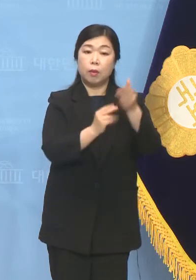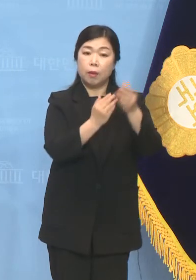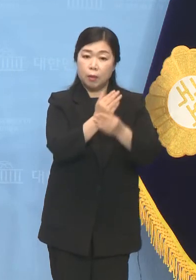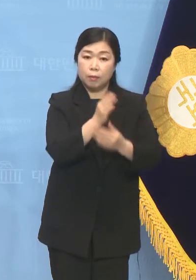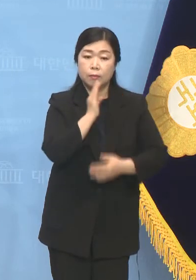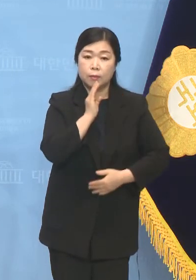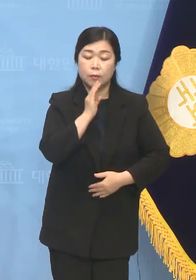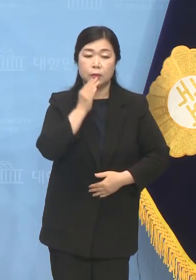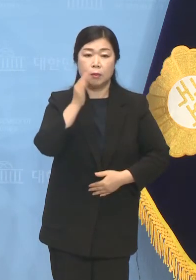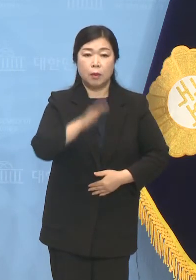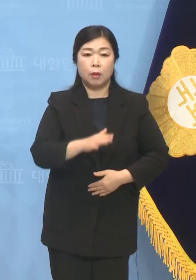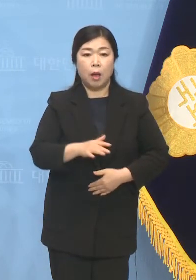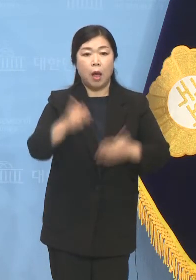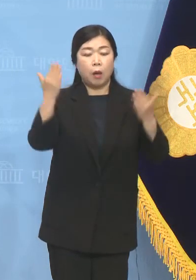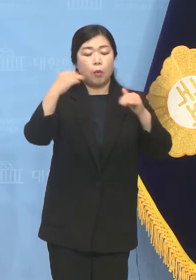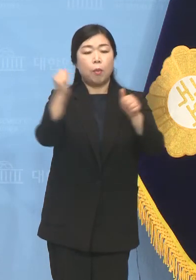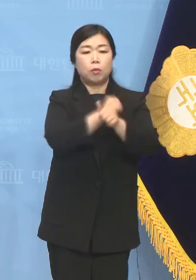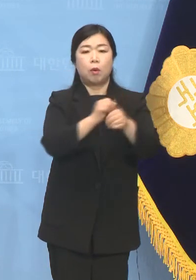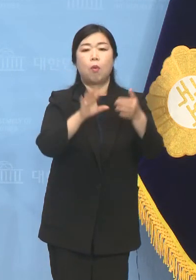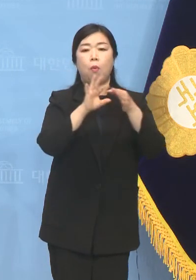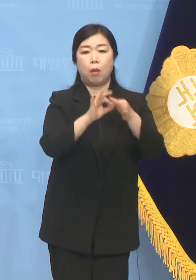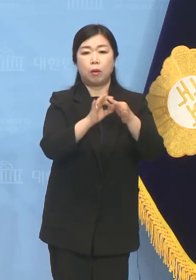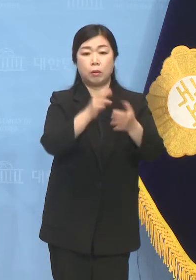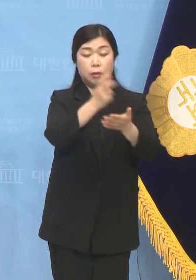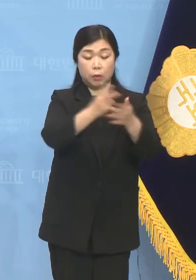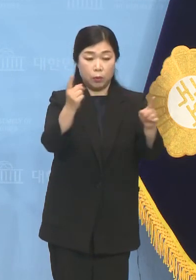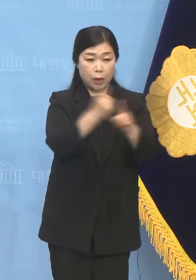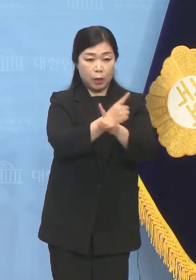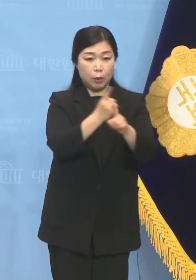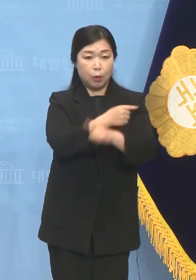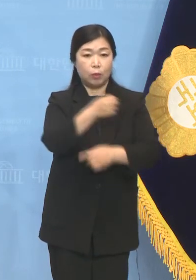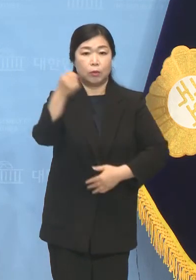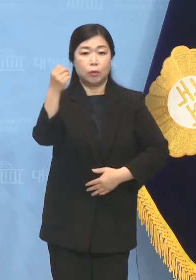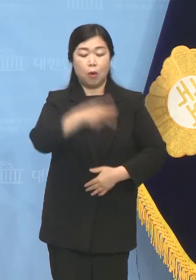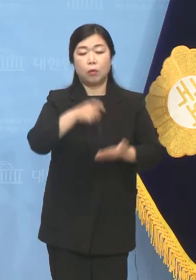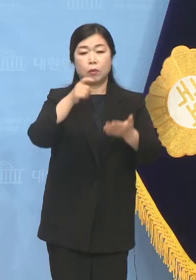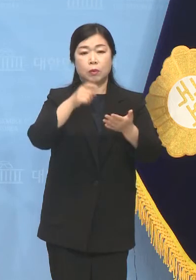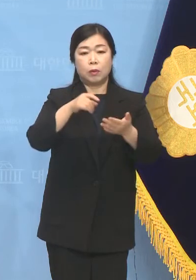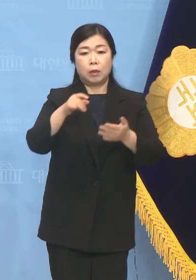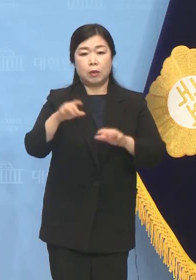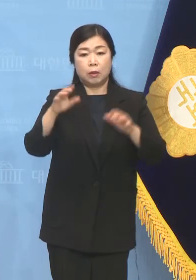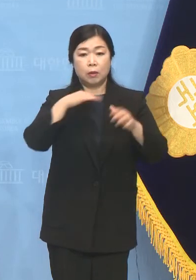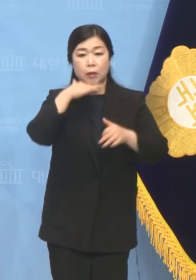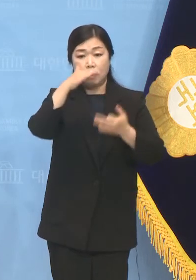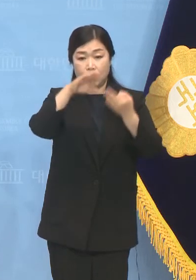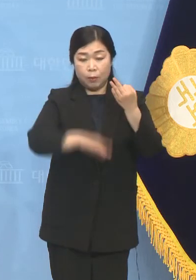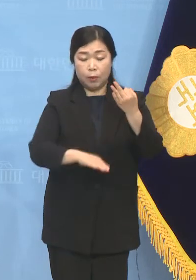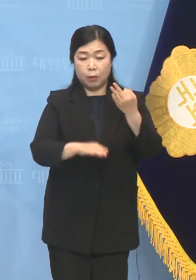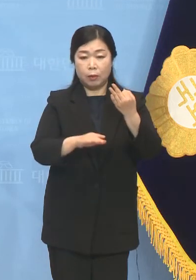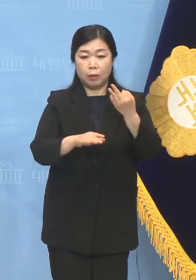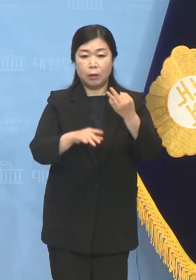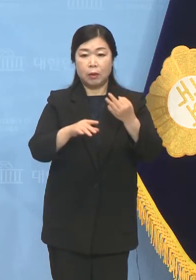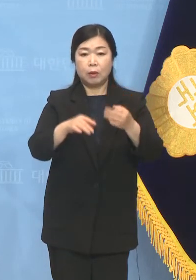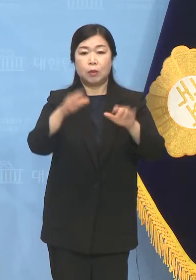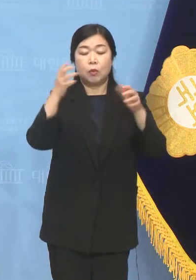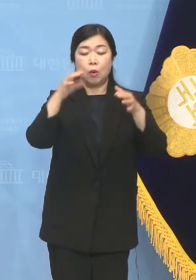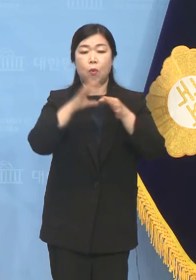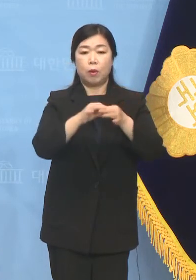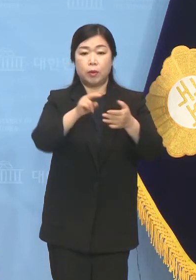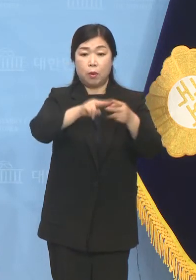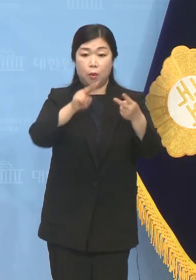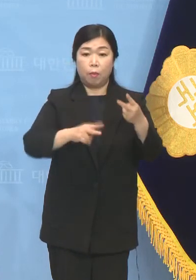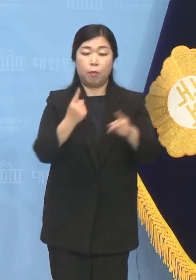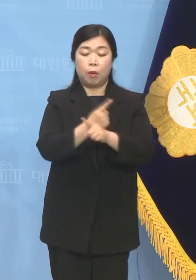되고 있는 학교 폭력 관련 제도 개선 및 촉법 소년과 관련한 형법 개정에 관한 청원 등